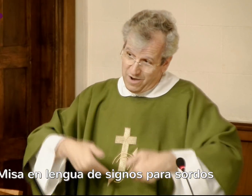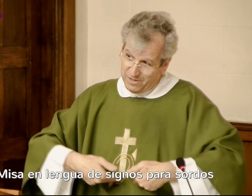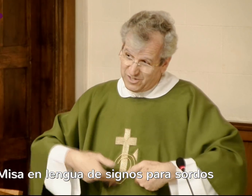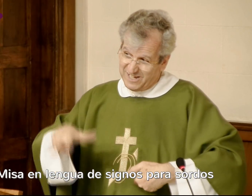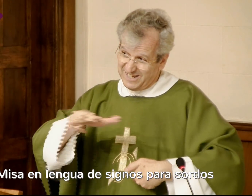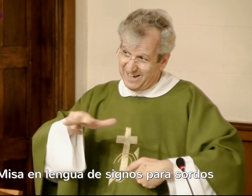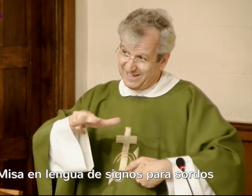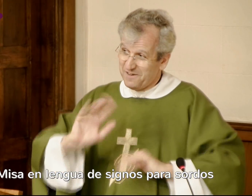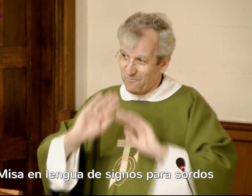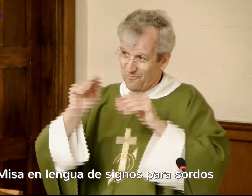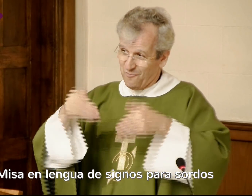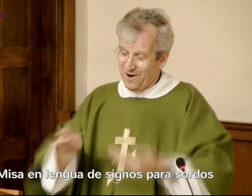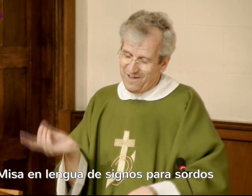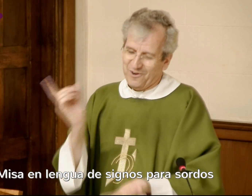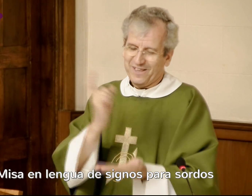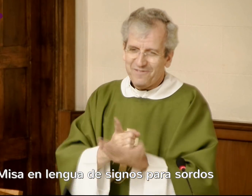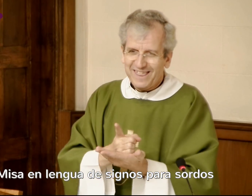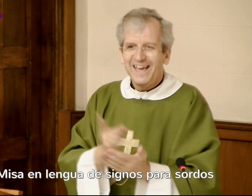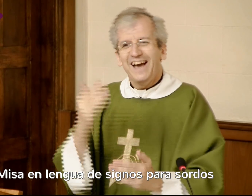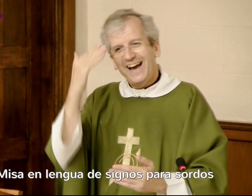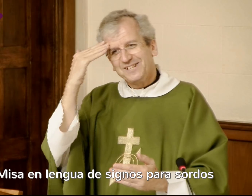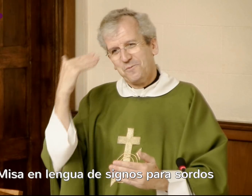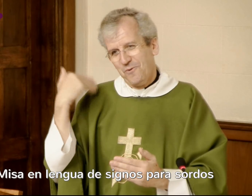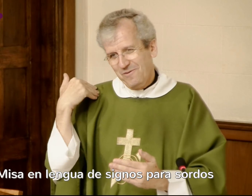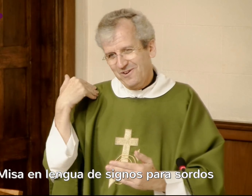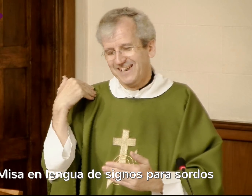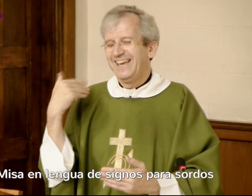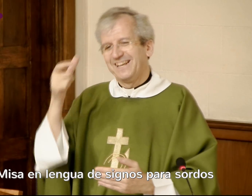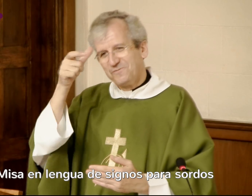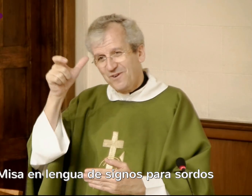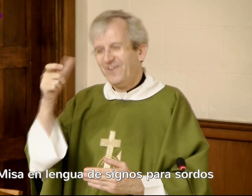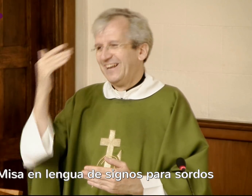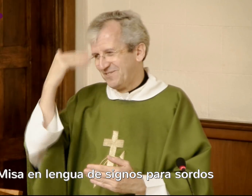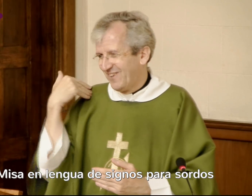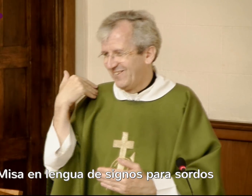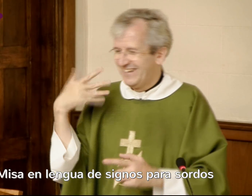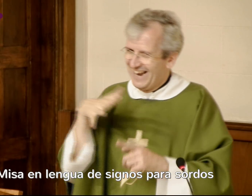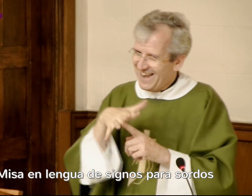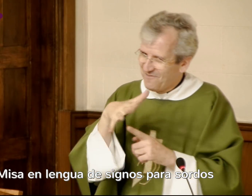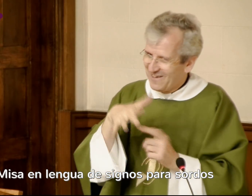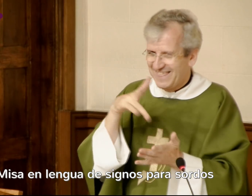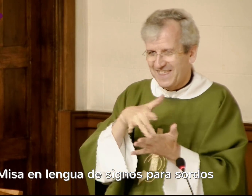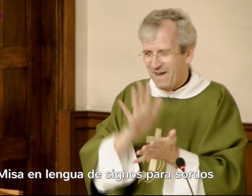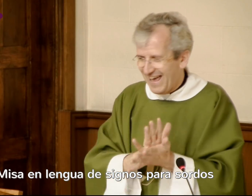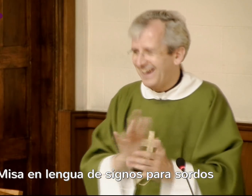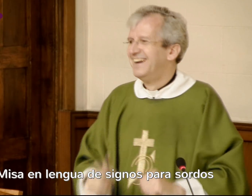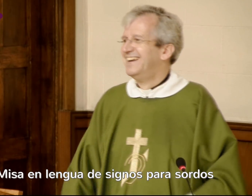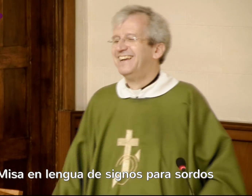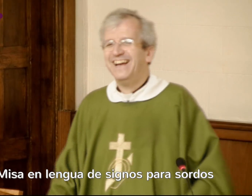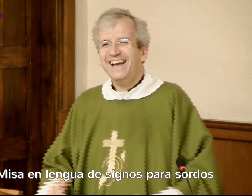vuelve, no sé si es el es, vuelve otra vez a su pueblo, a su pueblo, la influencia de Málaga,